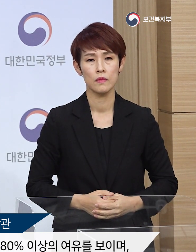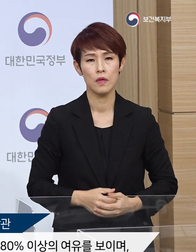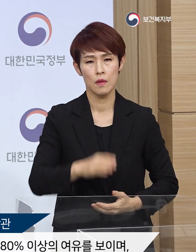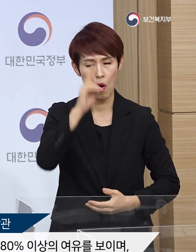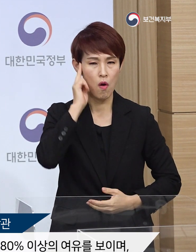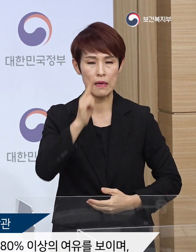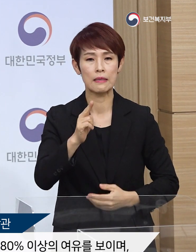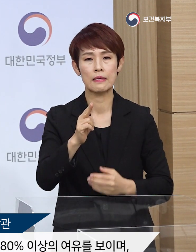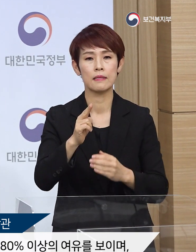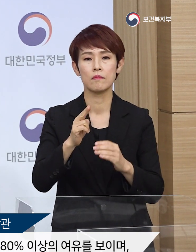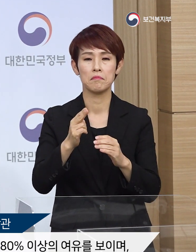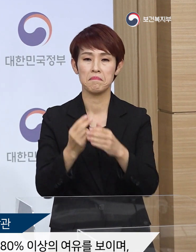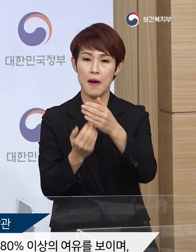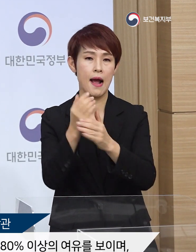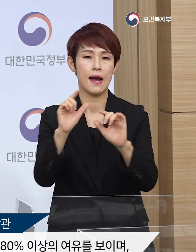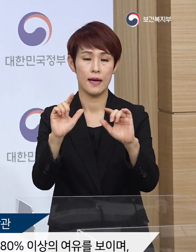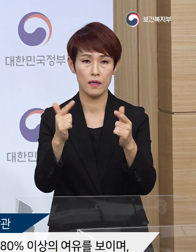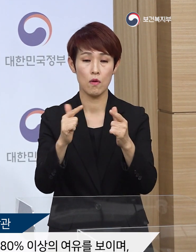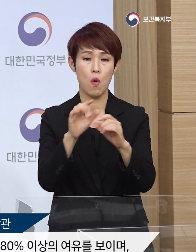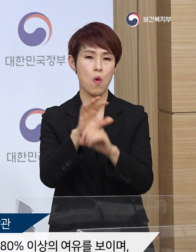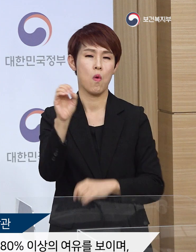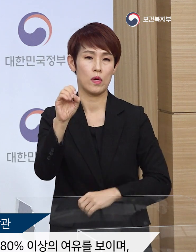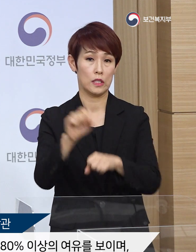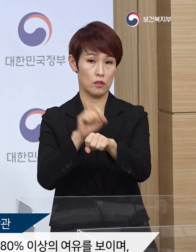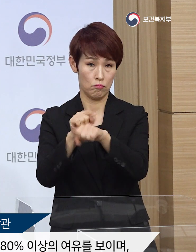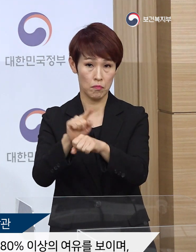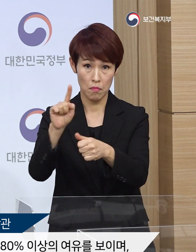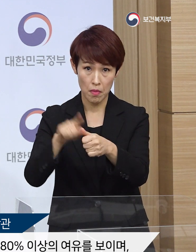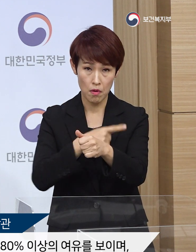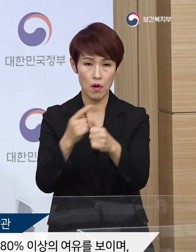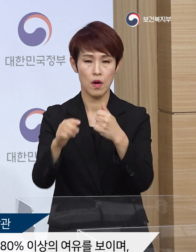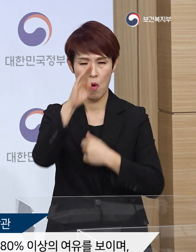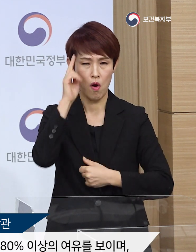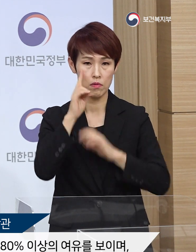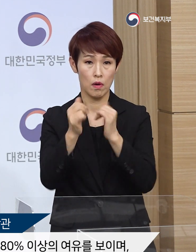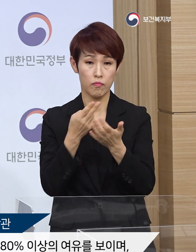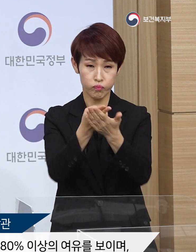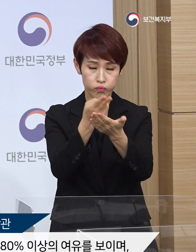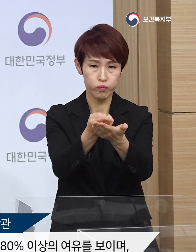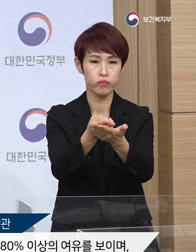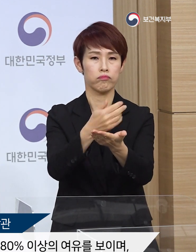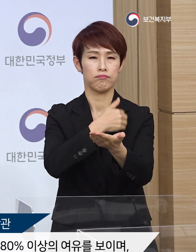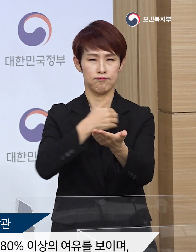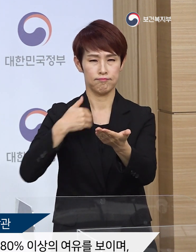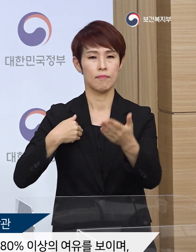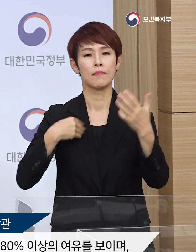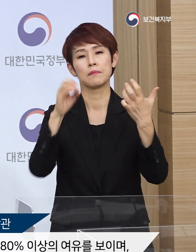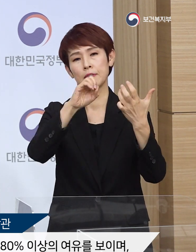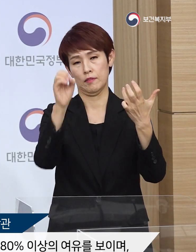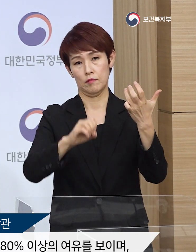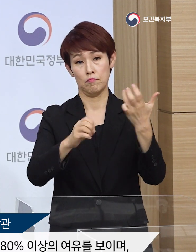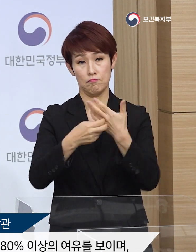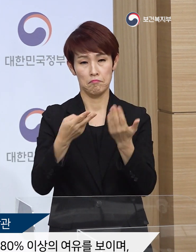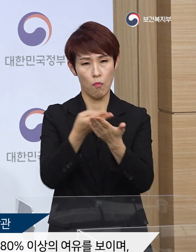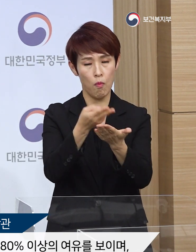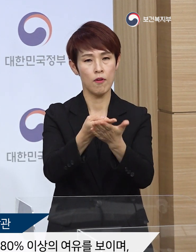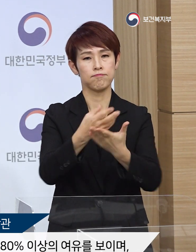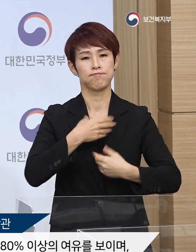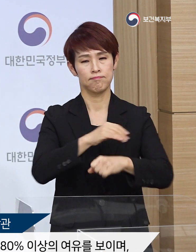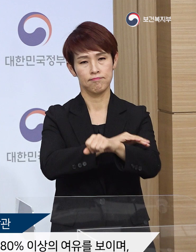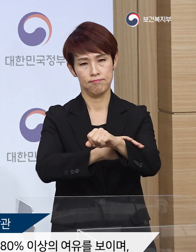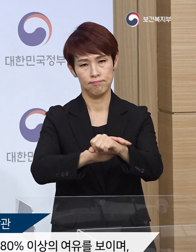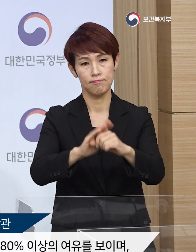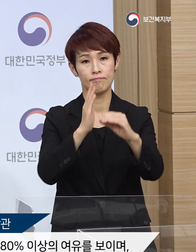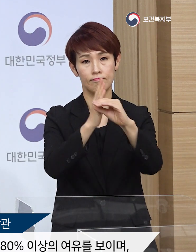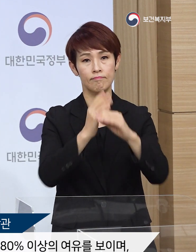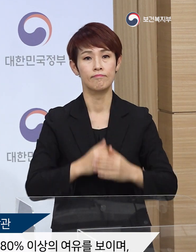중증도가 낮은 오미크론 특성 때문에 중환자 병상은 80% 이상의 여유를 보이며 의료체계는 안정적인